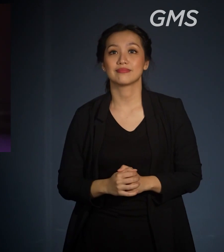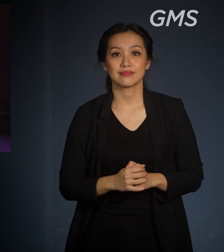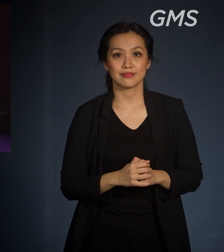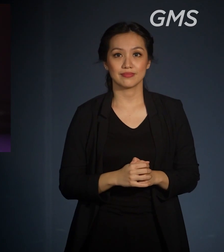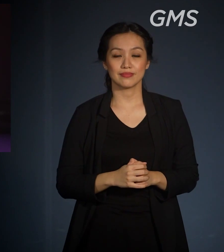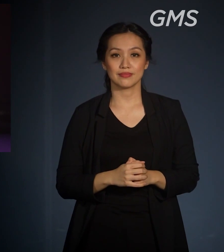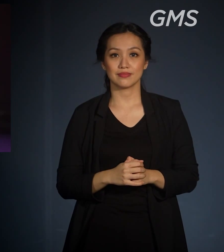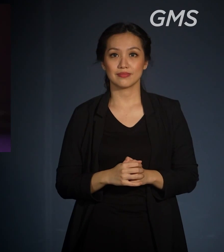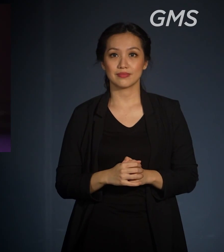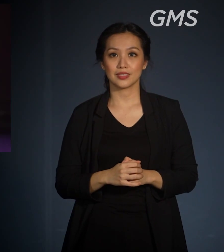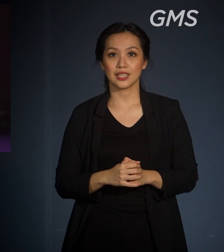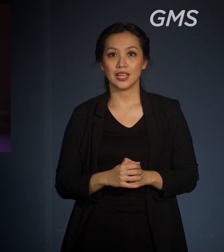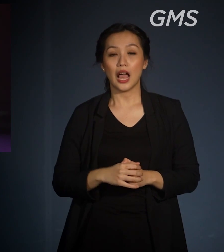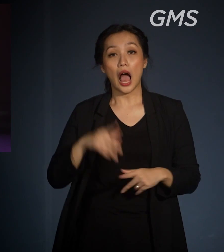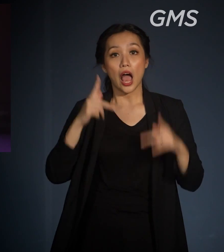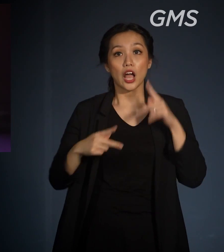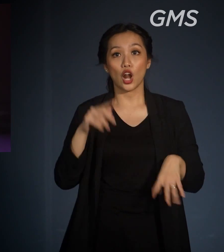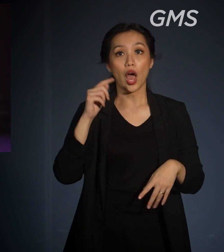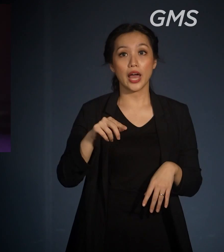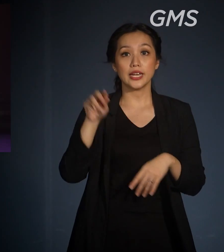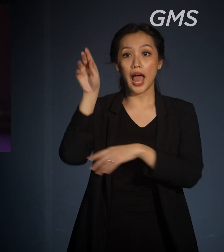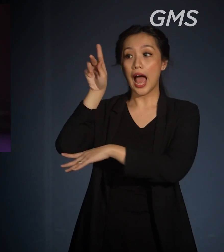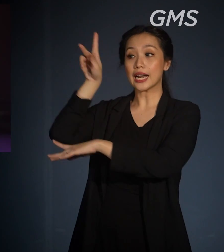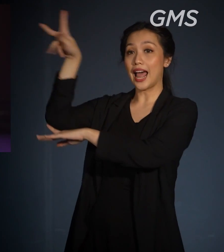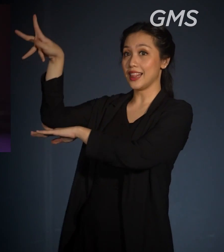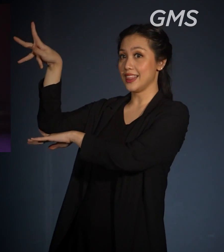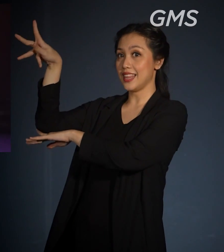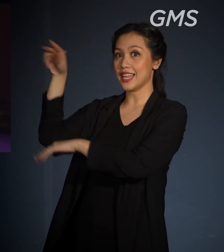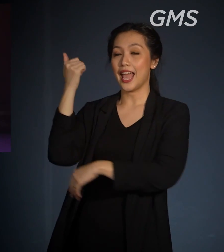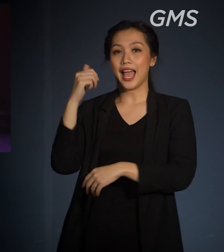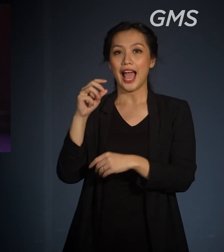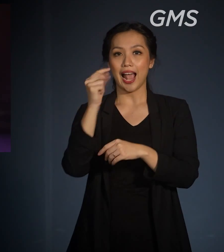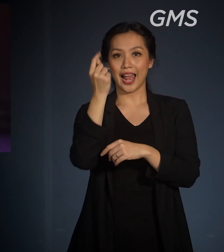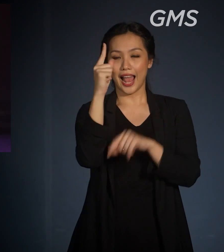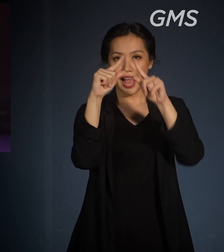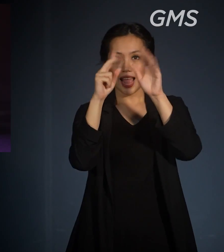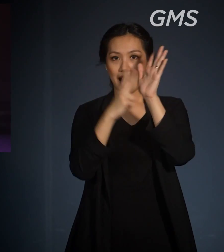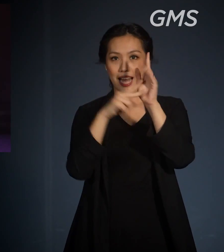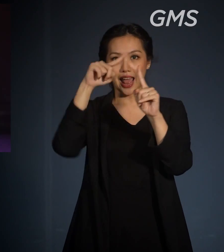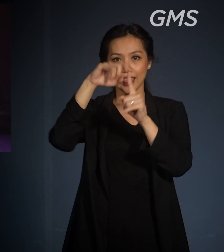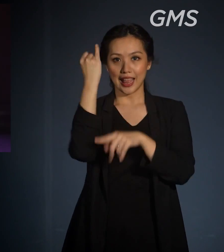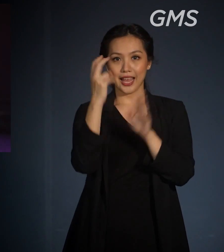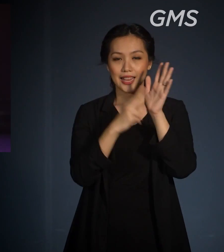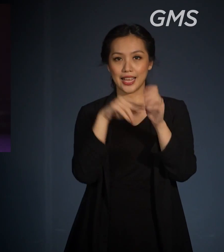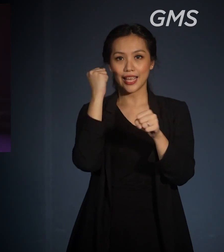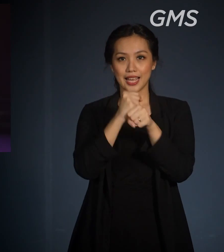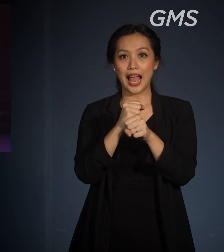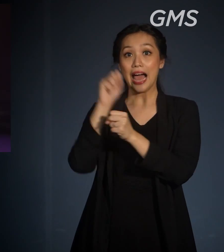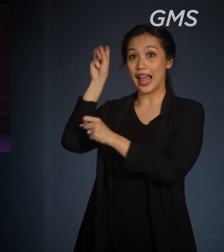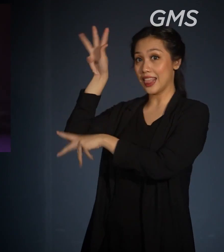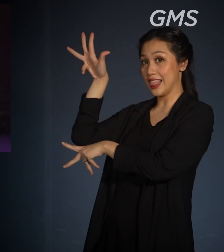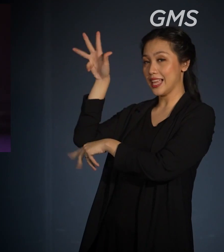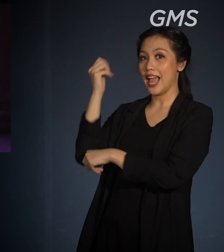di mana kalau ada carang yang berbuah atau kalau ada ranting yang berbuah itu dibersihkan. Kalau